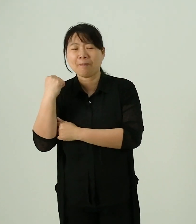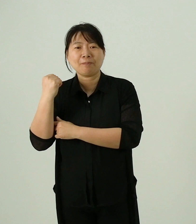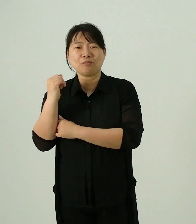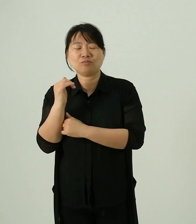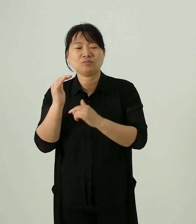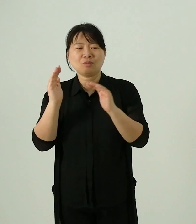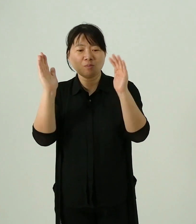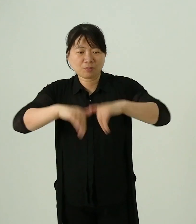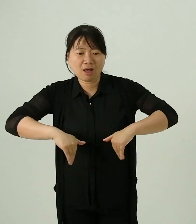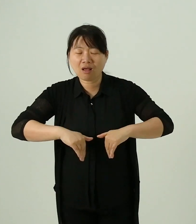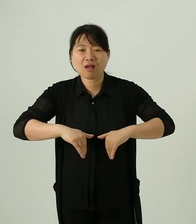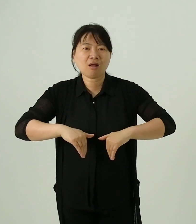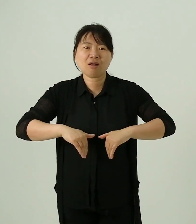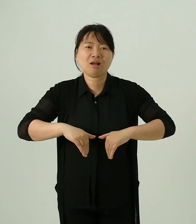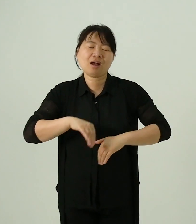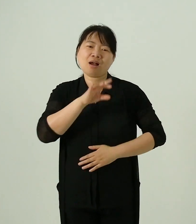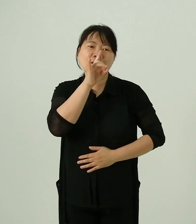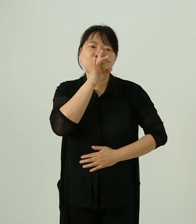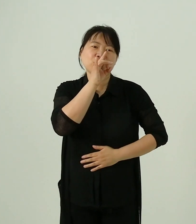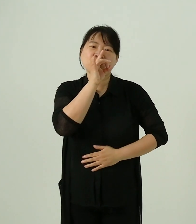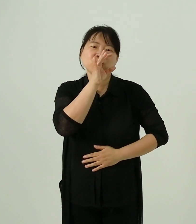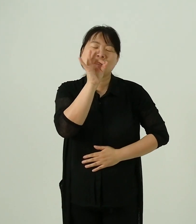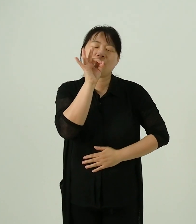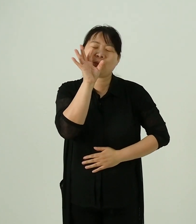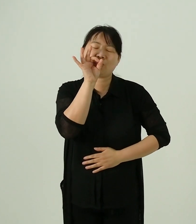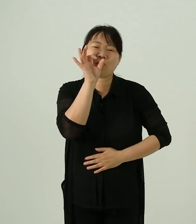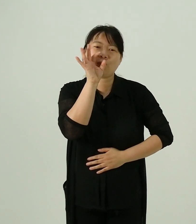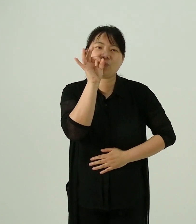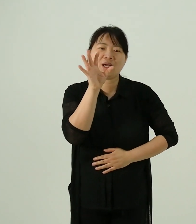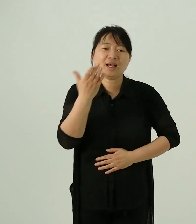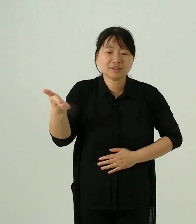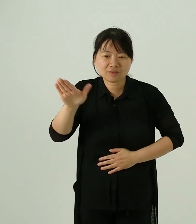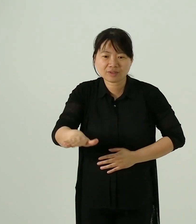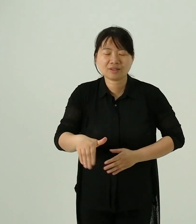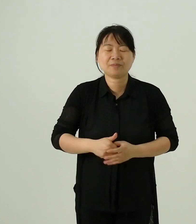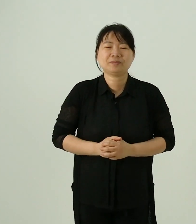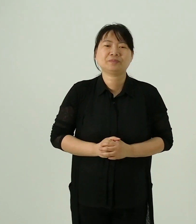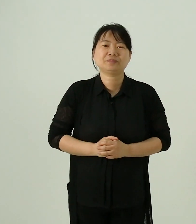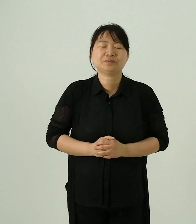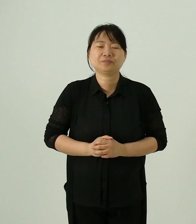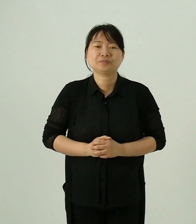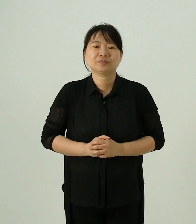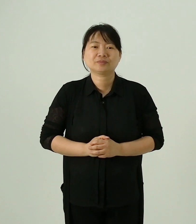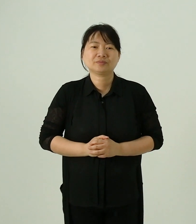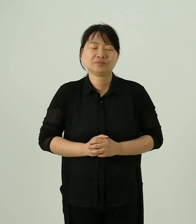있는 성이 아닙니다. 그런데